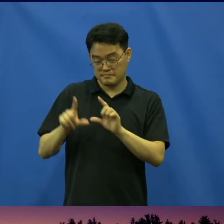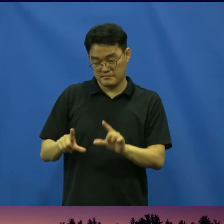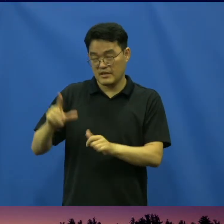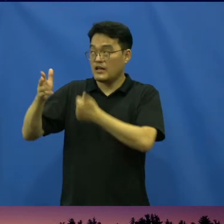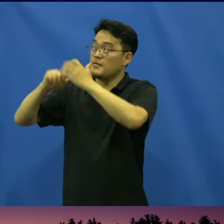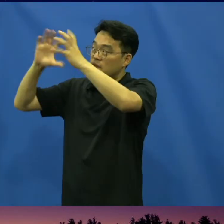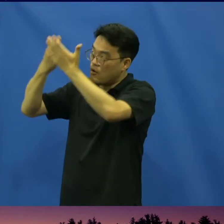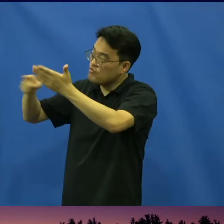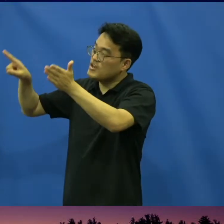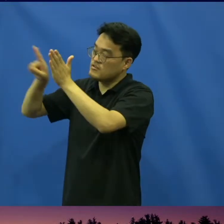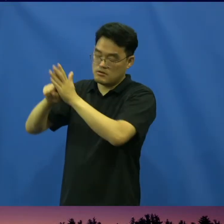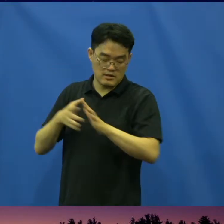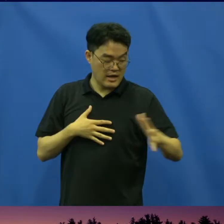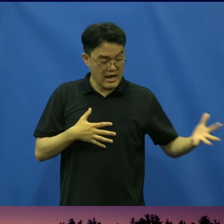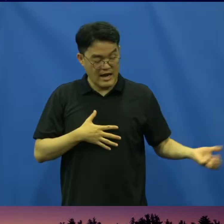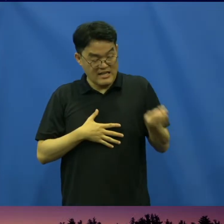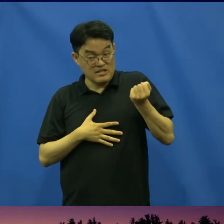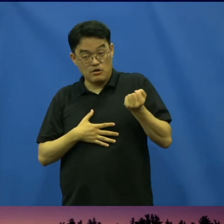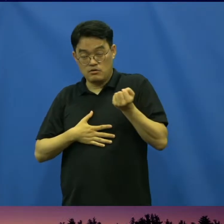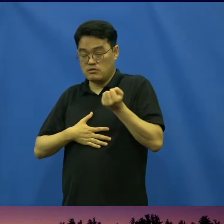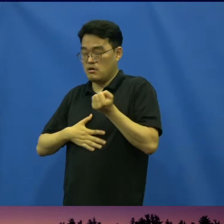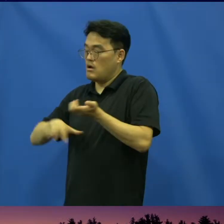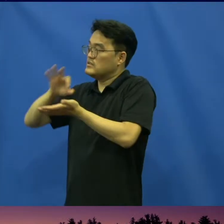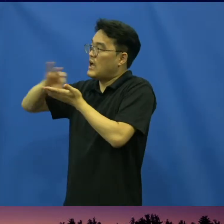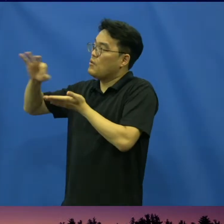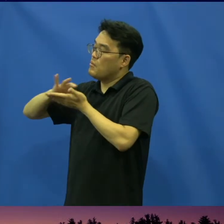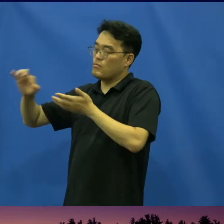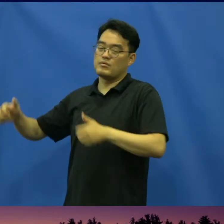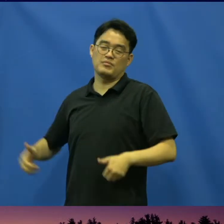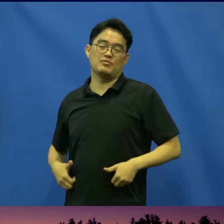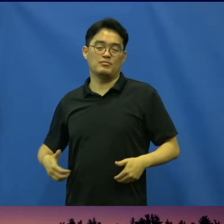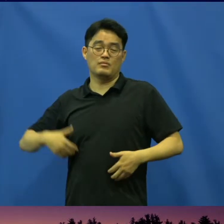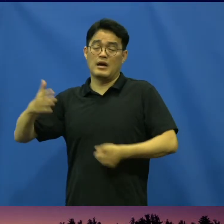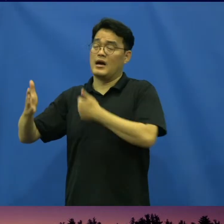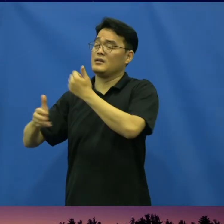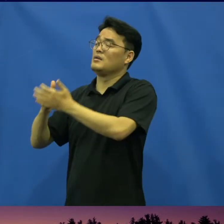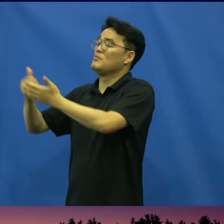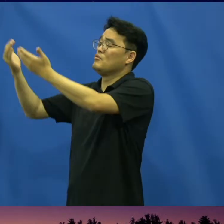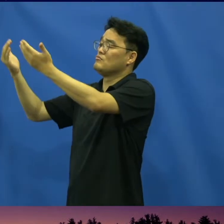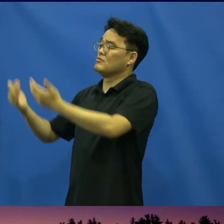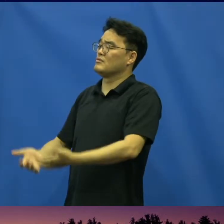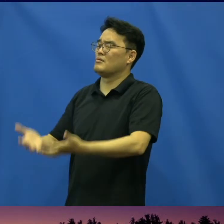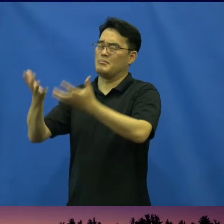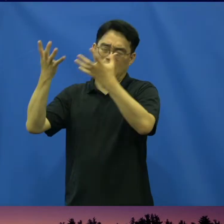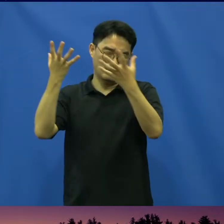전체가 하나님 주신 선물입니다. 하나님 우리에게 주신 것이 많아요.